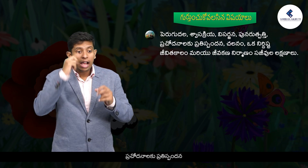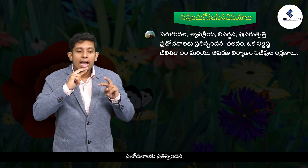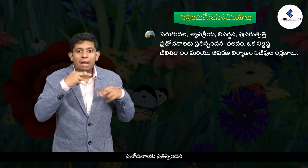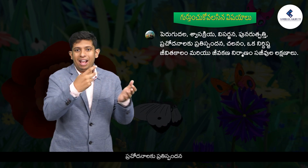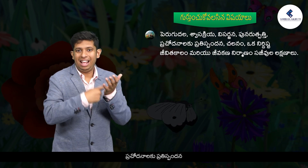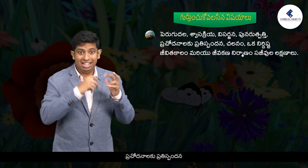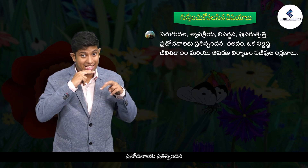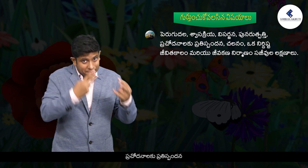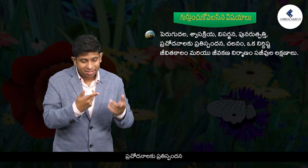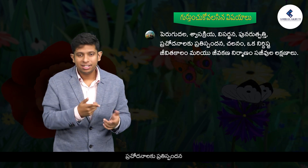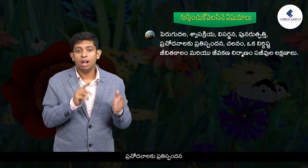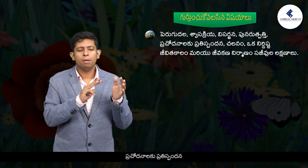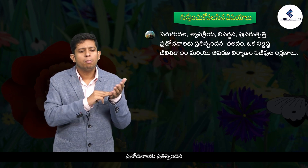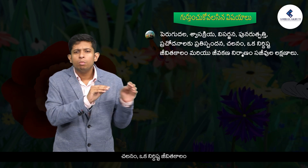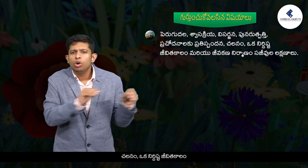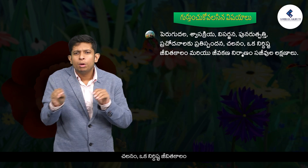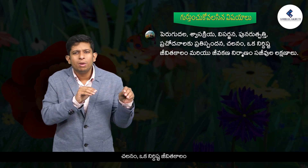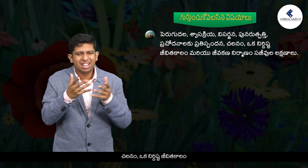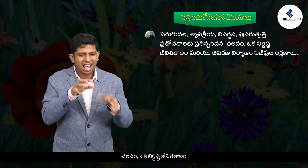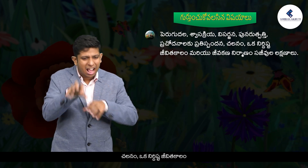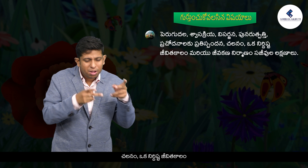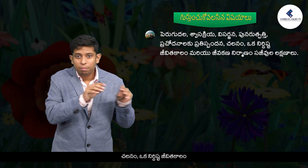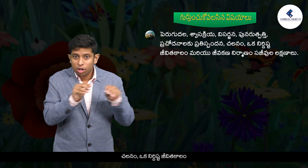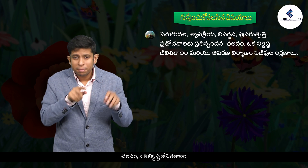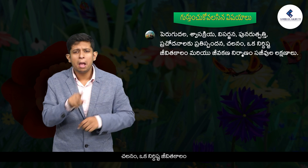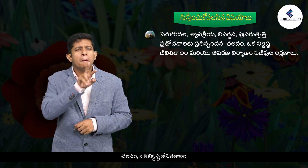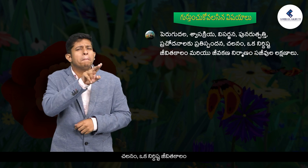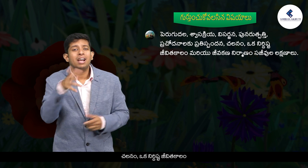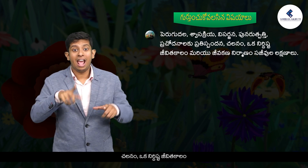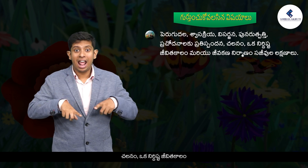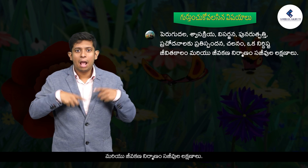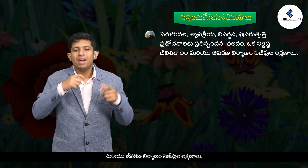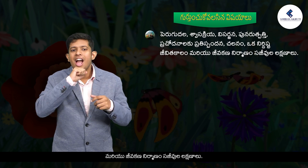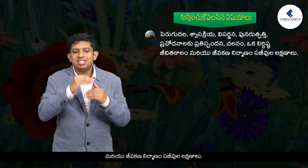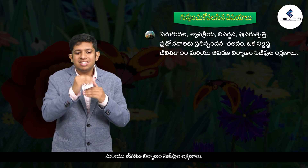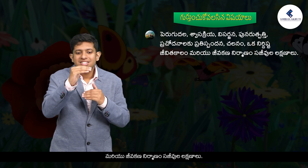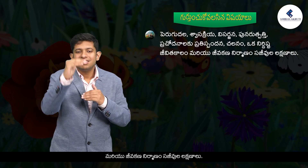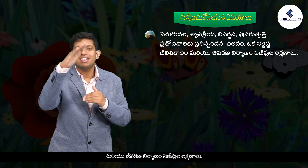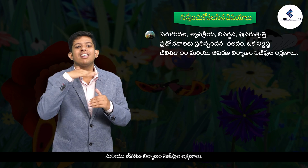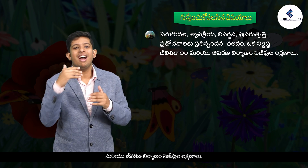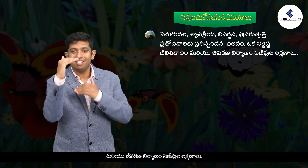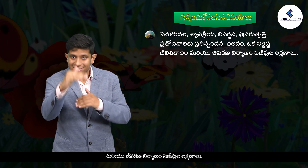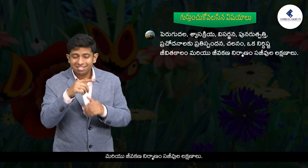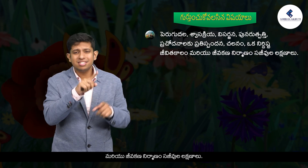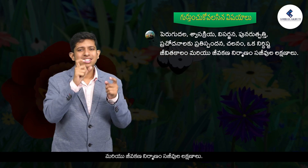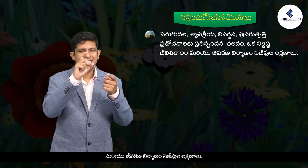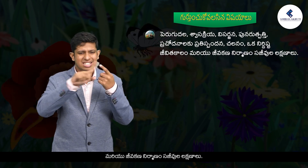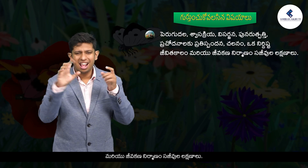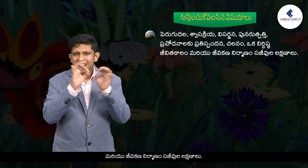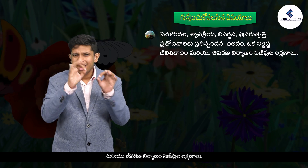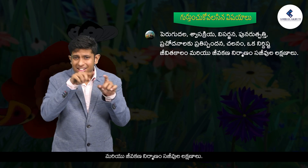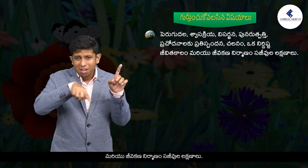ప్రచోదనాలకు ప్రతిస్పందన, చలనం, ఒక నిర్దిష్ట జీవితకాలం మరియు జీవకణ నిర్మాణం